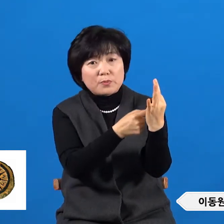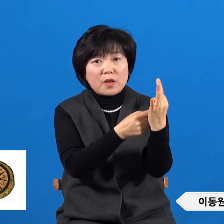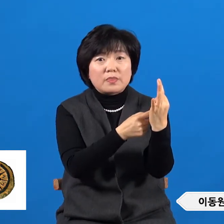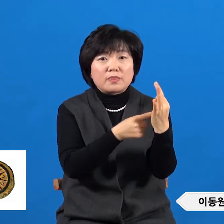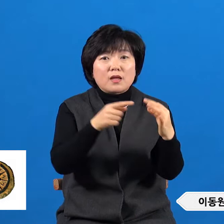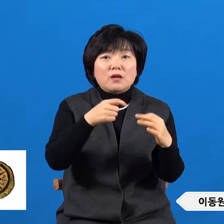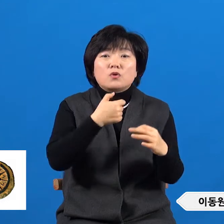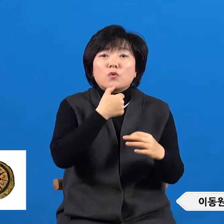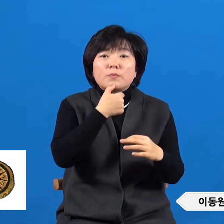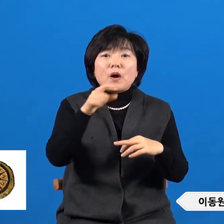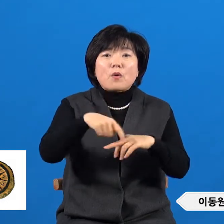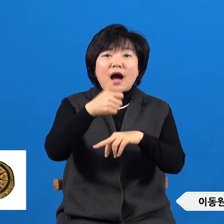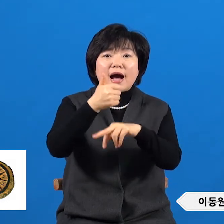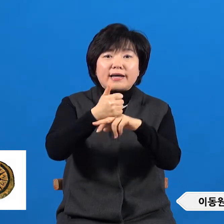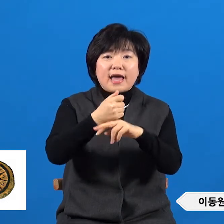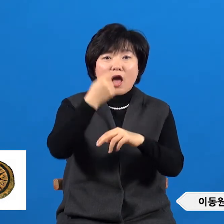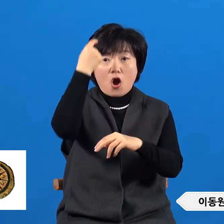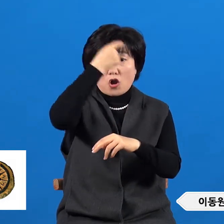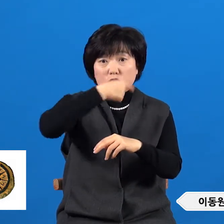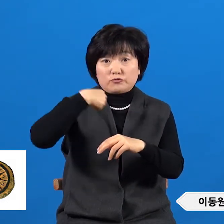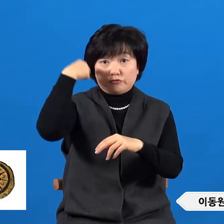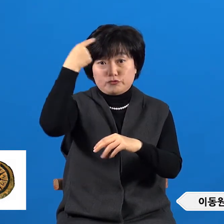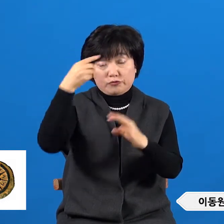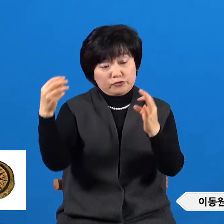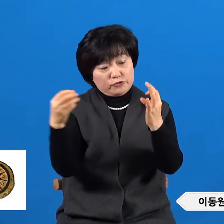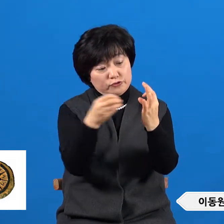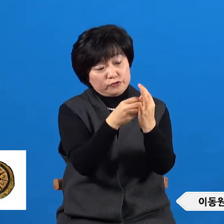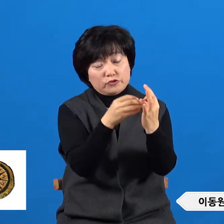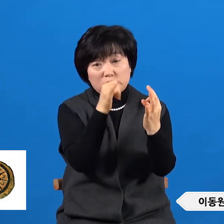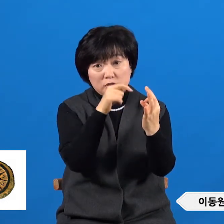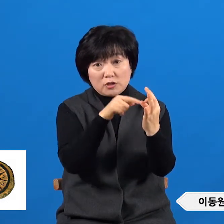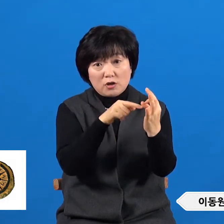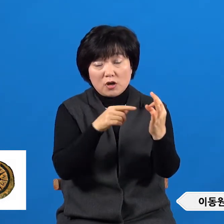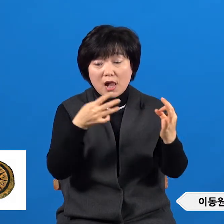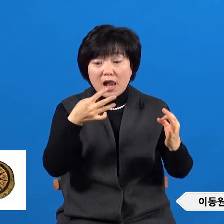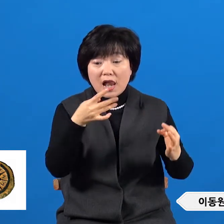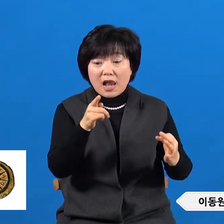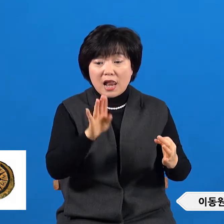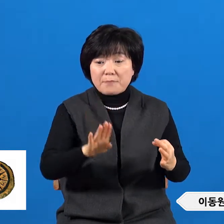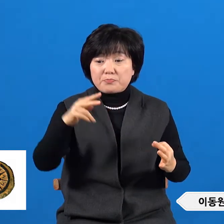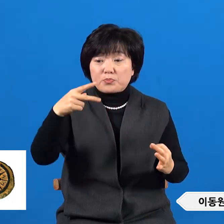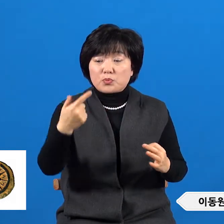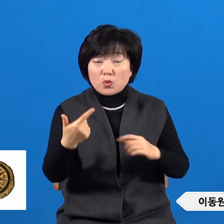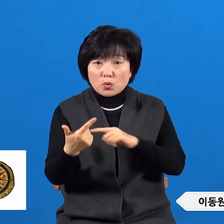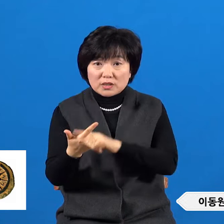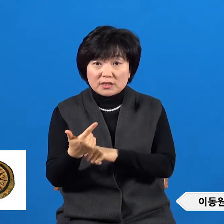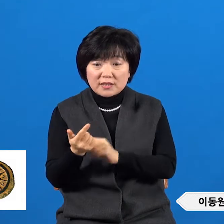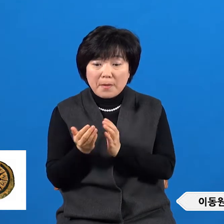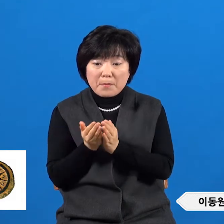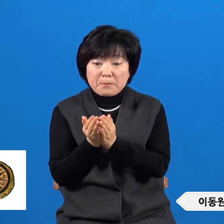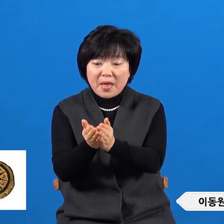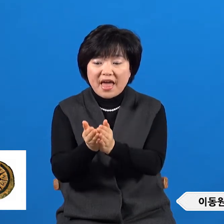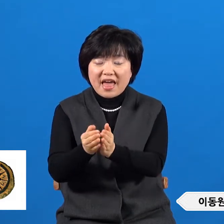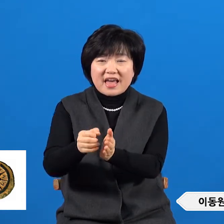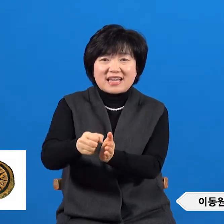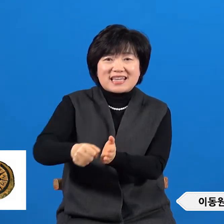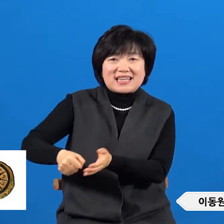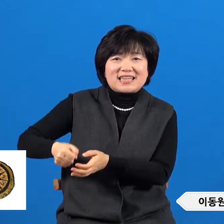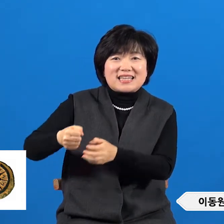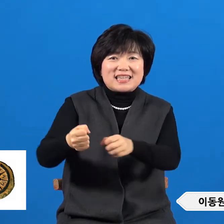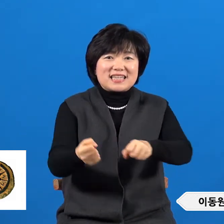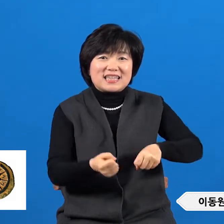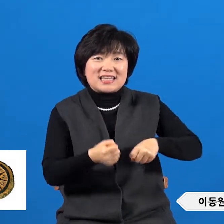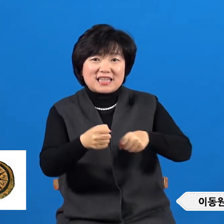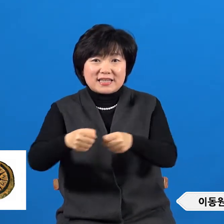로마 황제의. 근데 렙돈 뒤에는 뭐가 있느냐? 하나는 보면 배의 키가 있죠. 배의 키. 네, 배를 움직이는